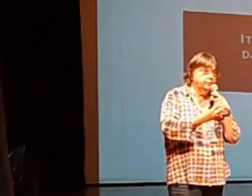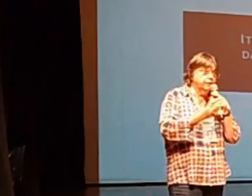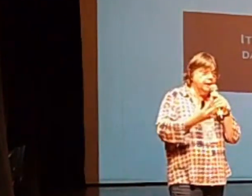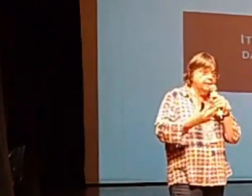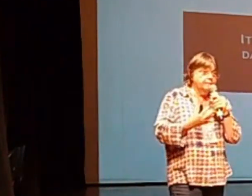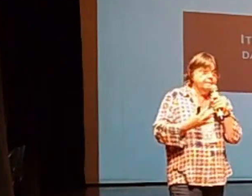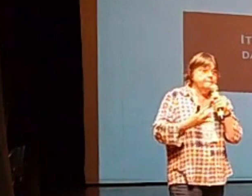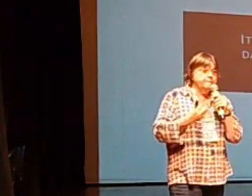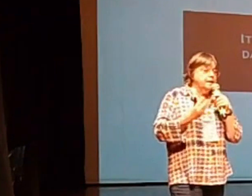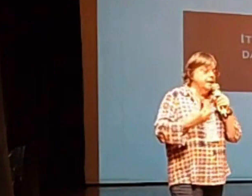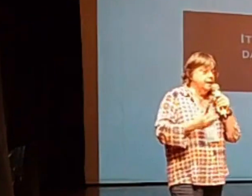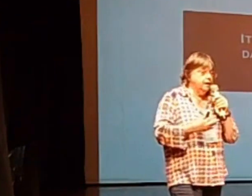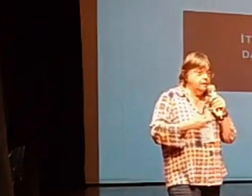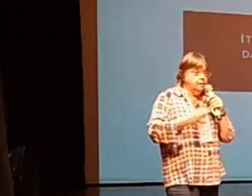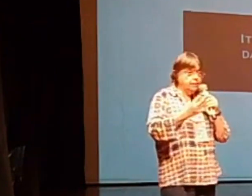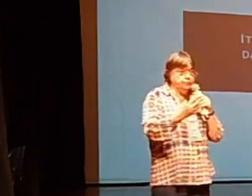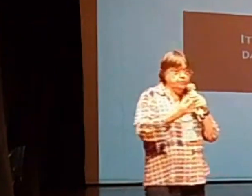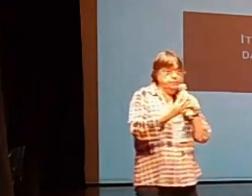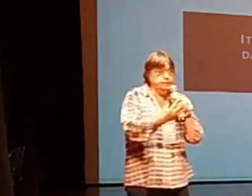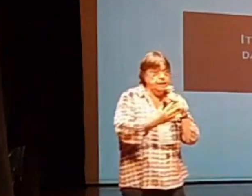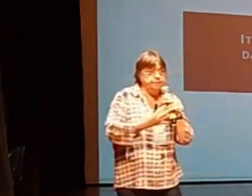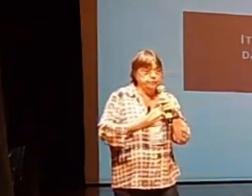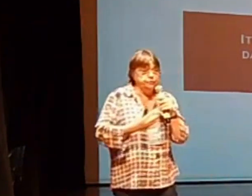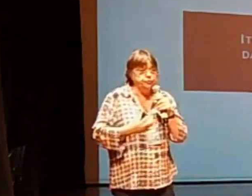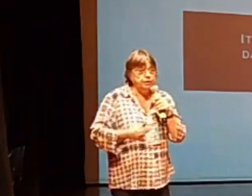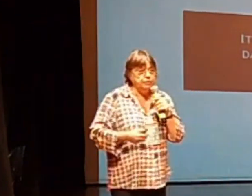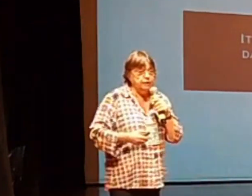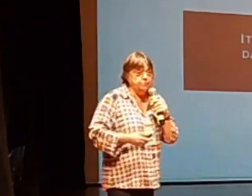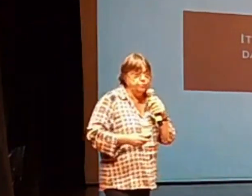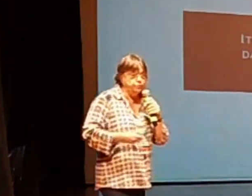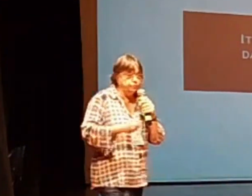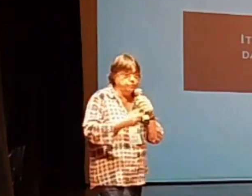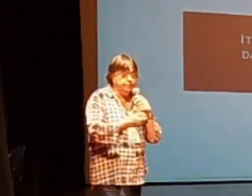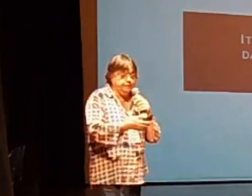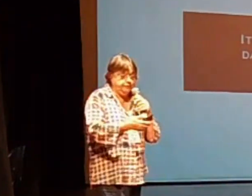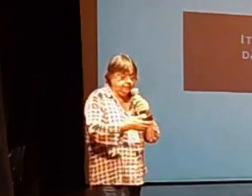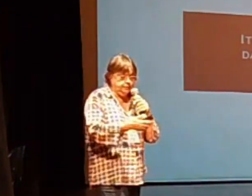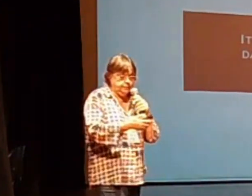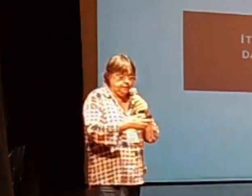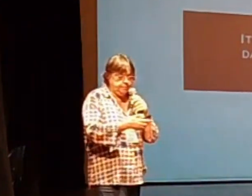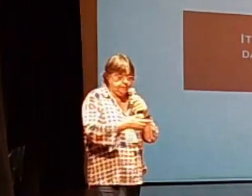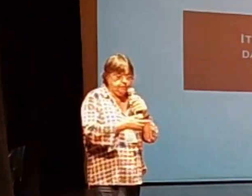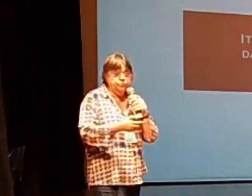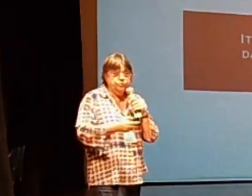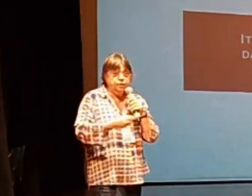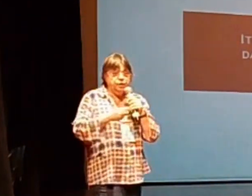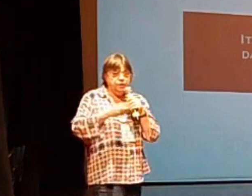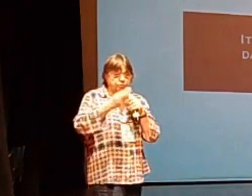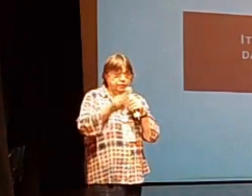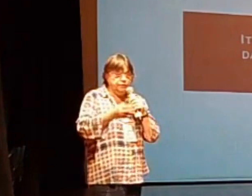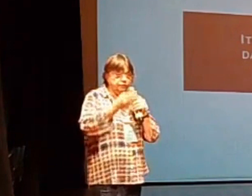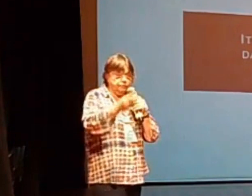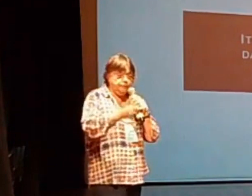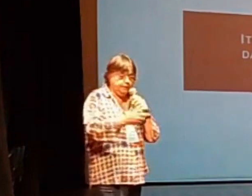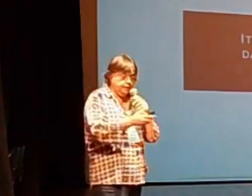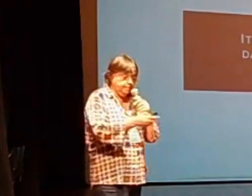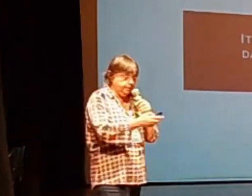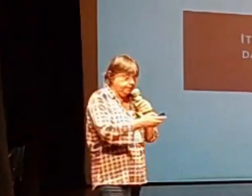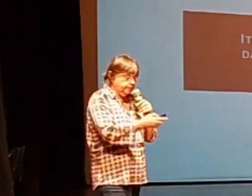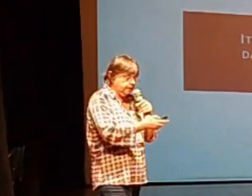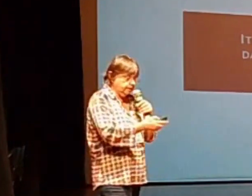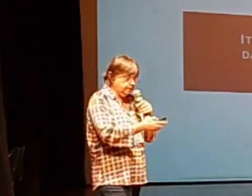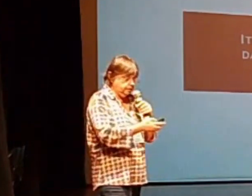científicos. Tá? E eu acho que dá para a gente dialogar muito com o que a Priscila já apresentou e do que a gente